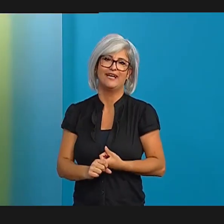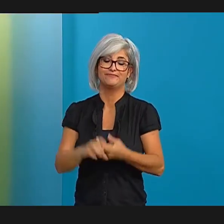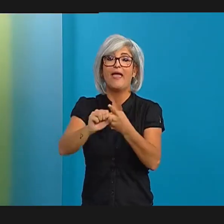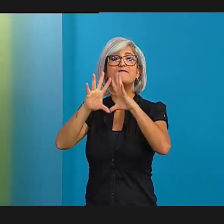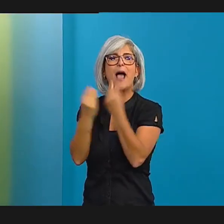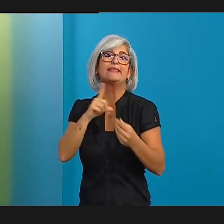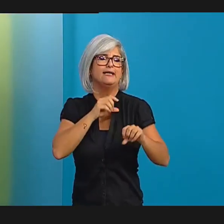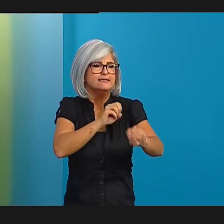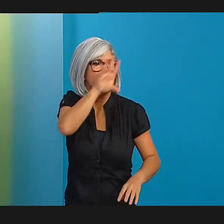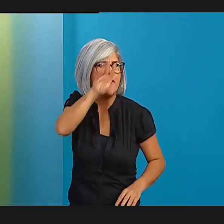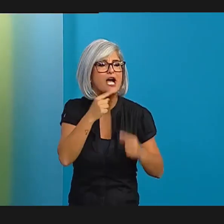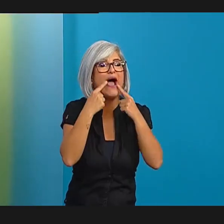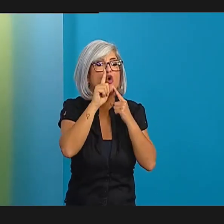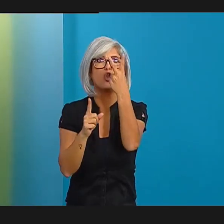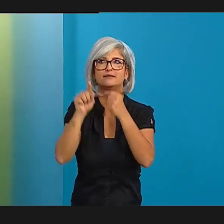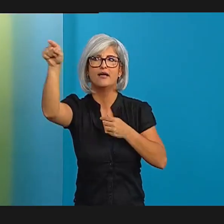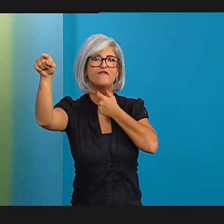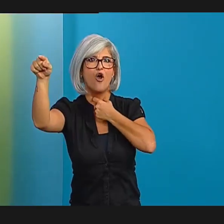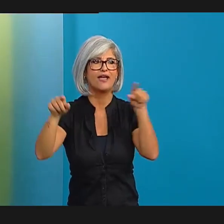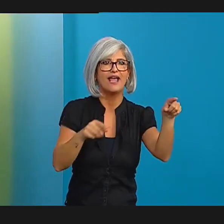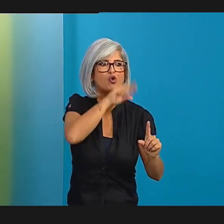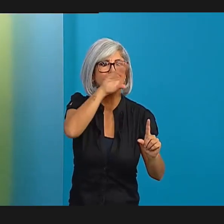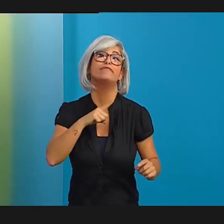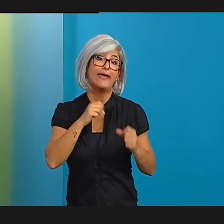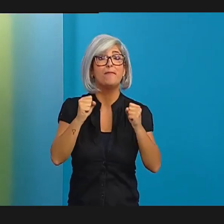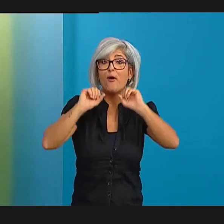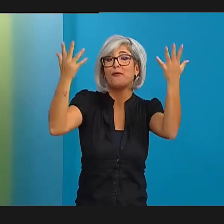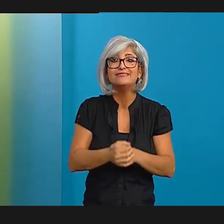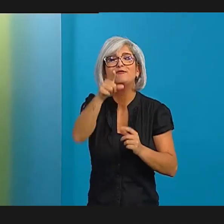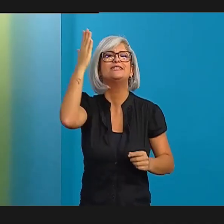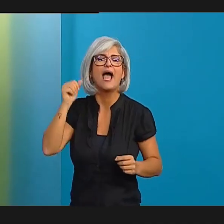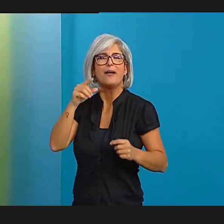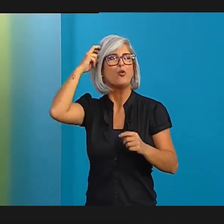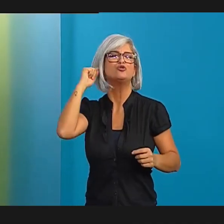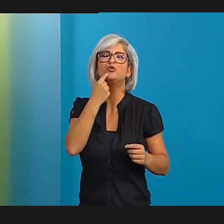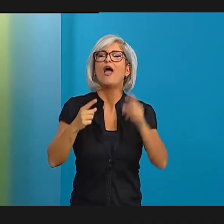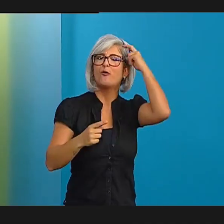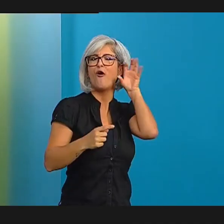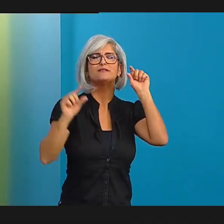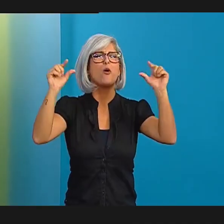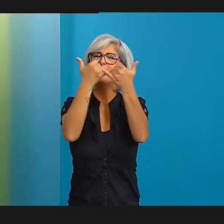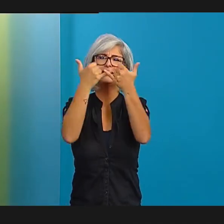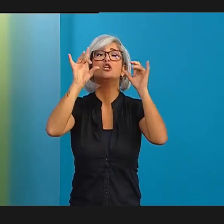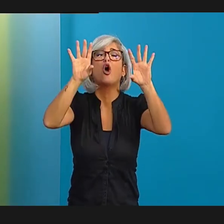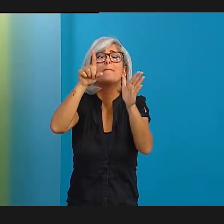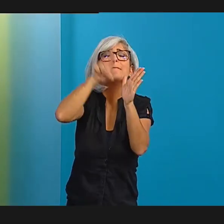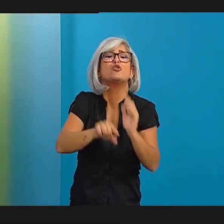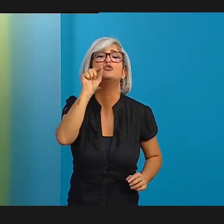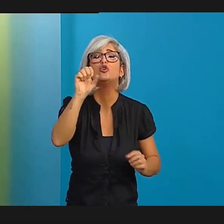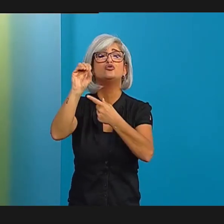pode acontecer. Também a família pode influenciar junto com o profissional de fonoaudiologia, para que eles consigam então desenvolver a oralidade, e tudo isso faz parte da cultura surda.